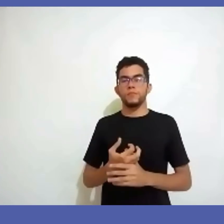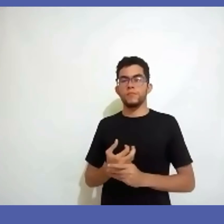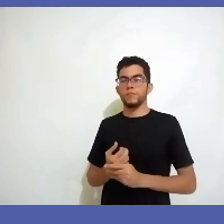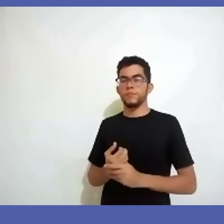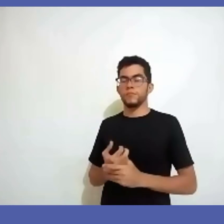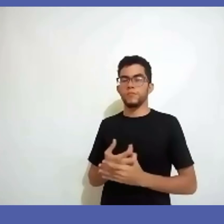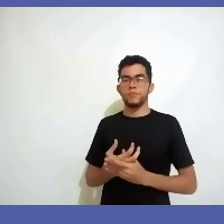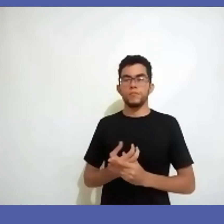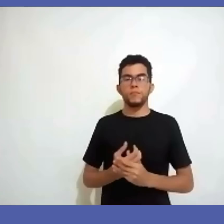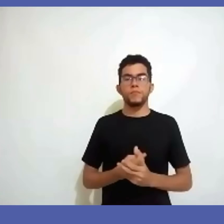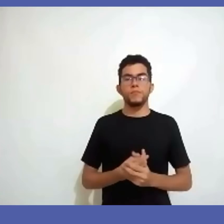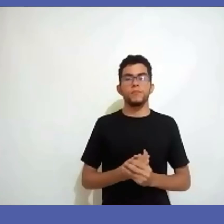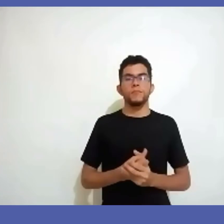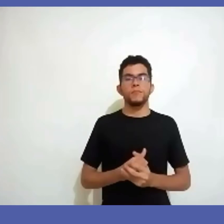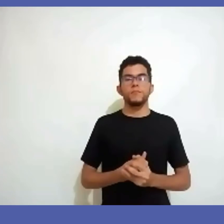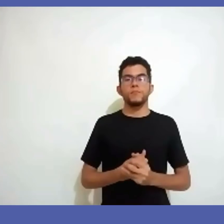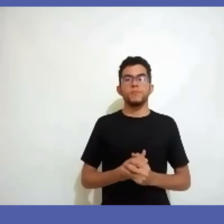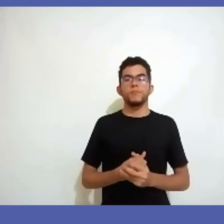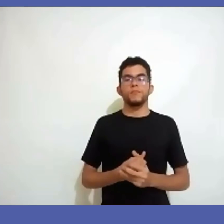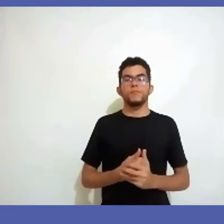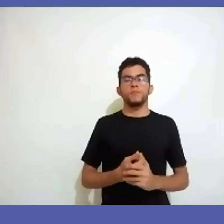Lucas 21, 30 a 31.